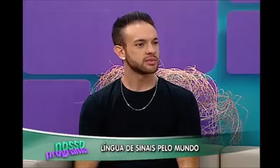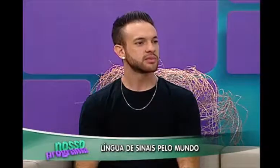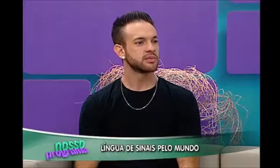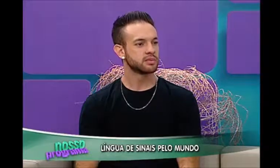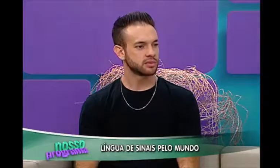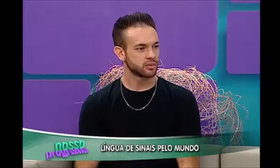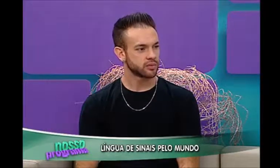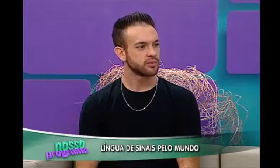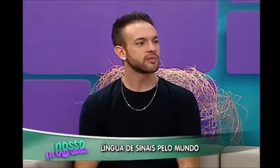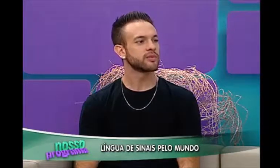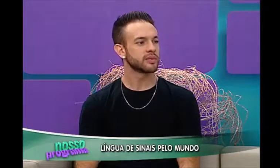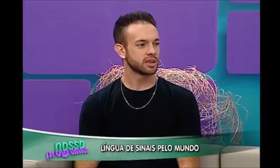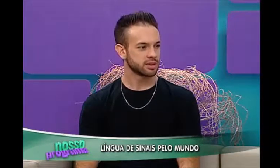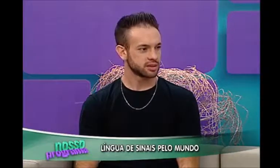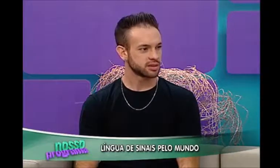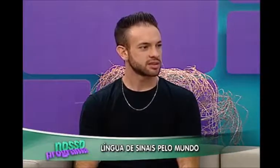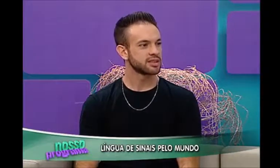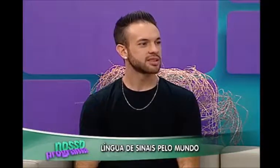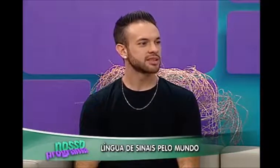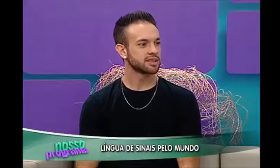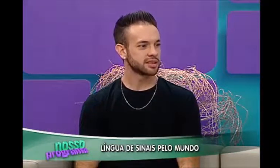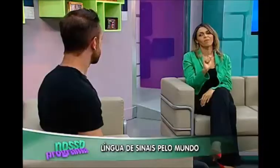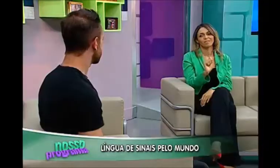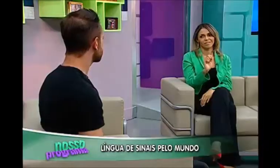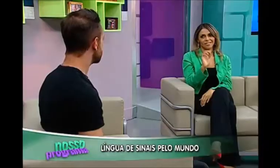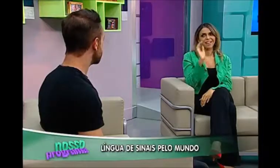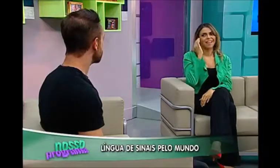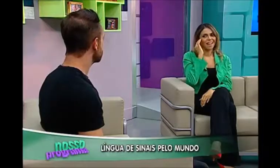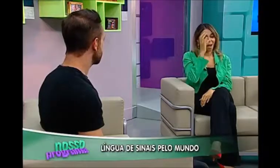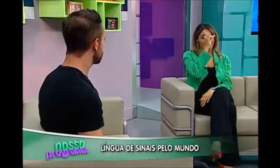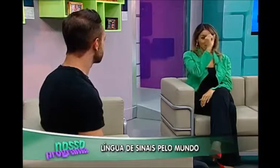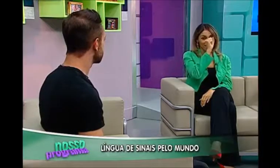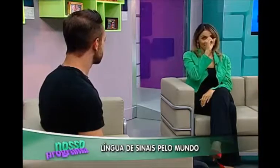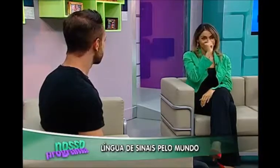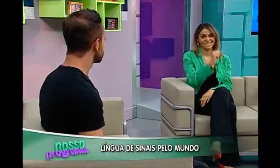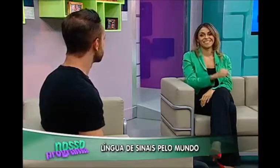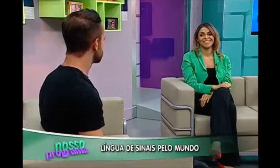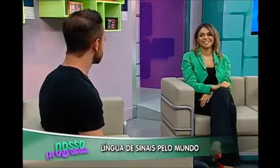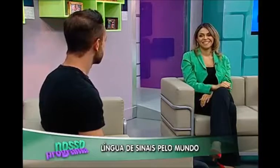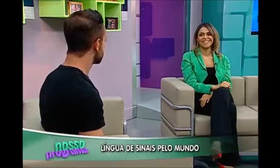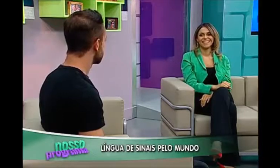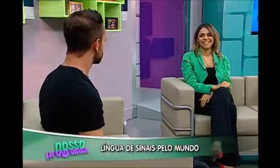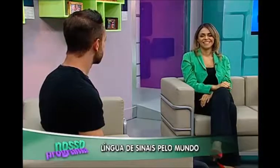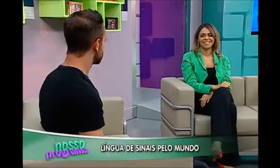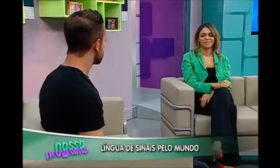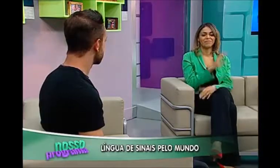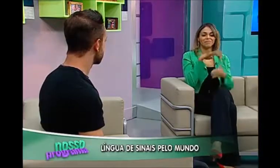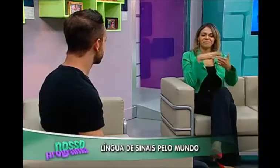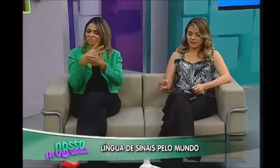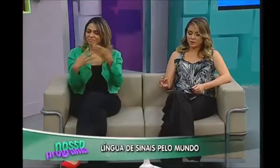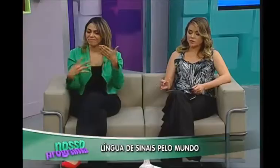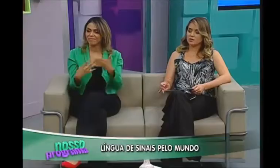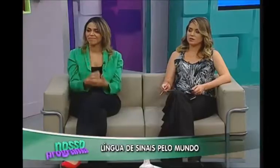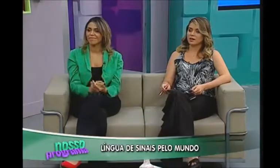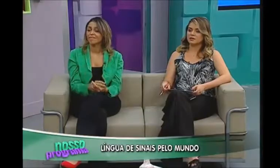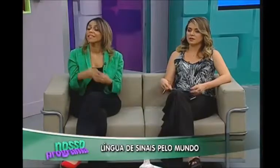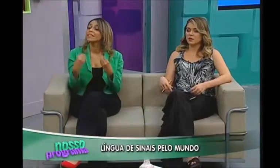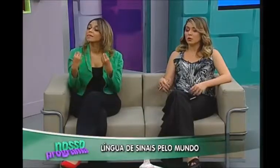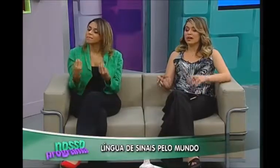perfeito, entendi. Então é língua, gente. Vamos aprender mais uma, hein? Pode colocar aí no seu bloquinho. É língua de sinais. E essa língua de sinais, no caso